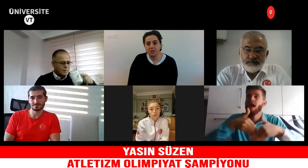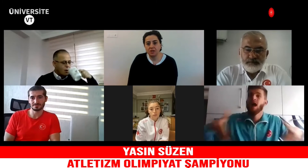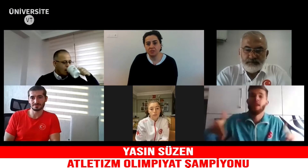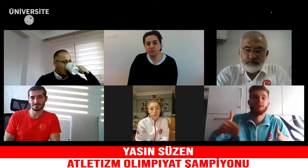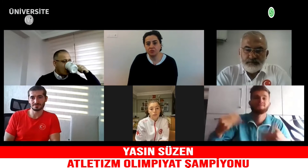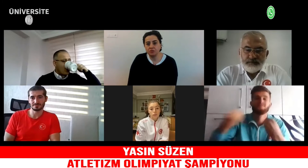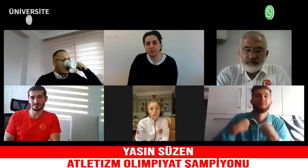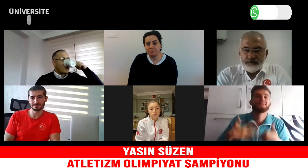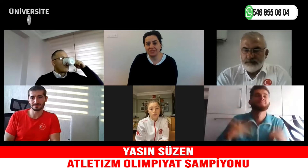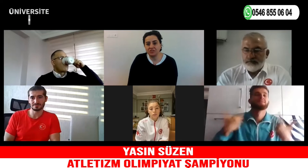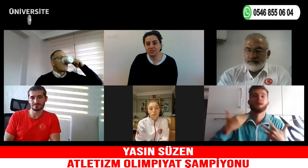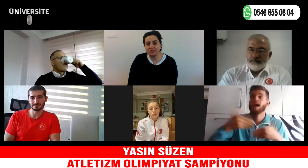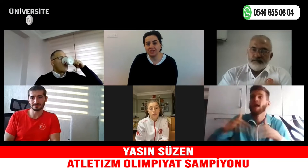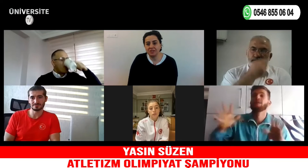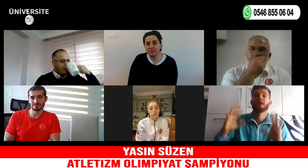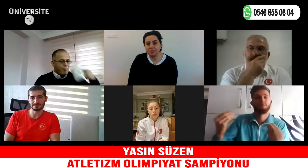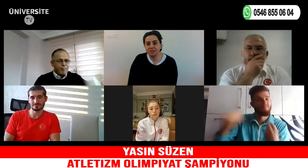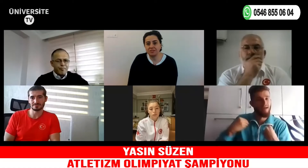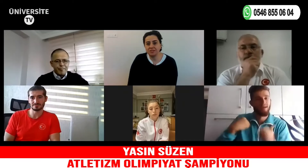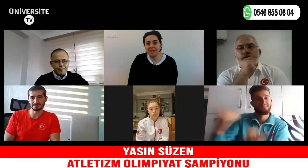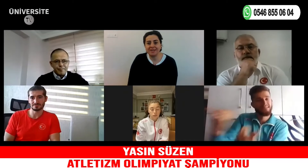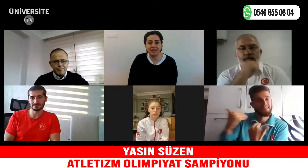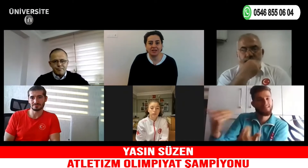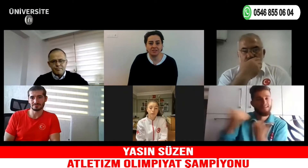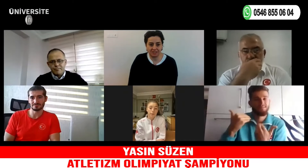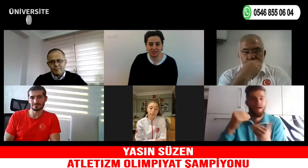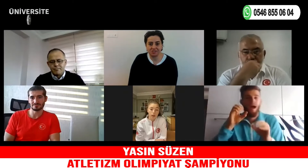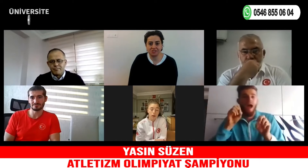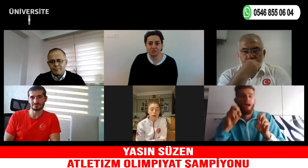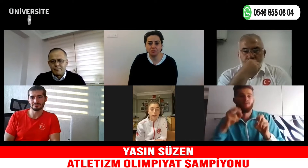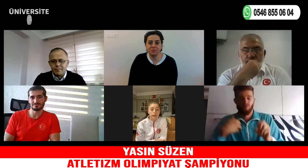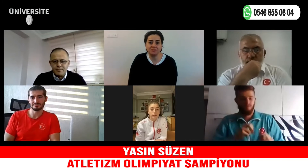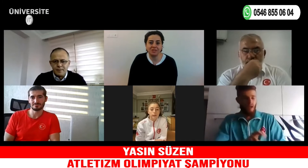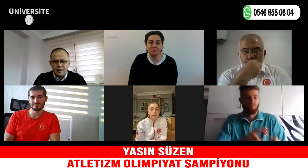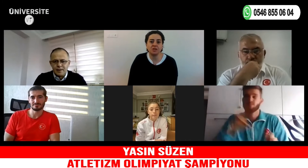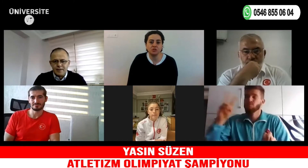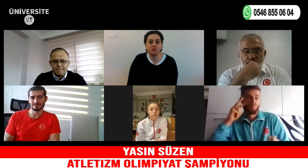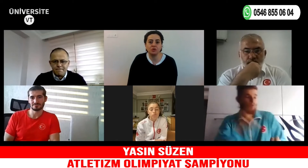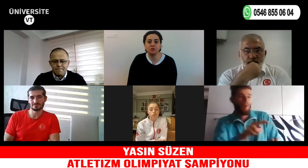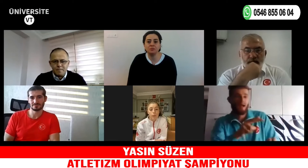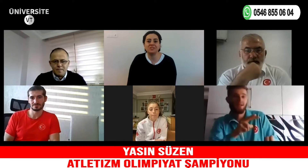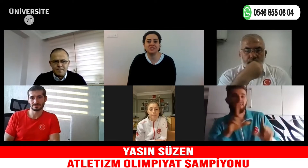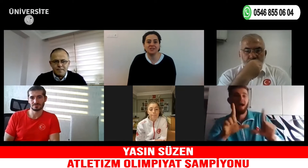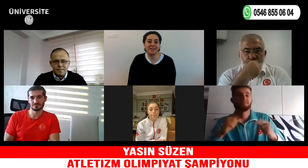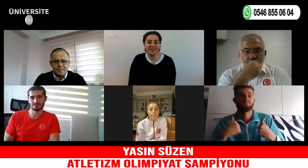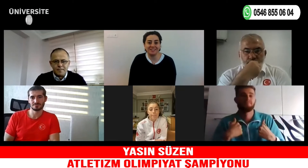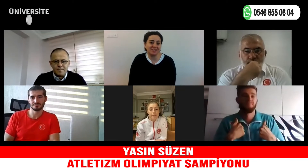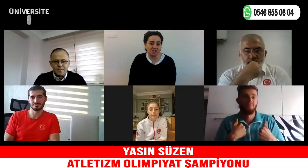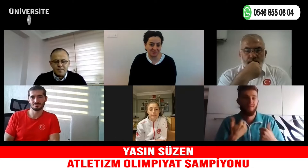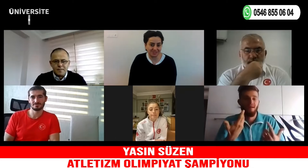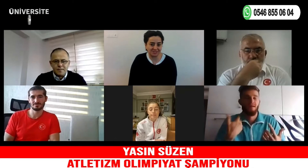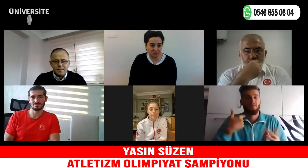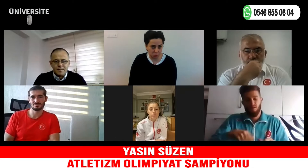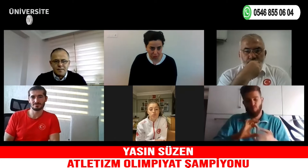istiyorum. Antrenörlük yapmak için de bazı engellerle karşılaşıyorum. Benim antrenörlüğüm için